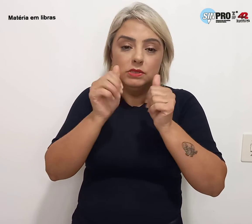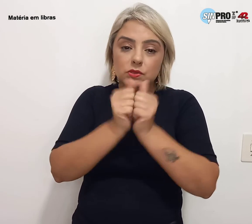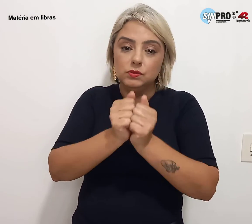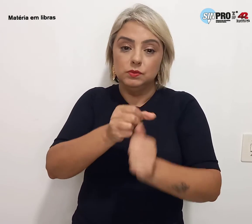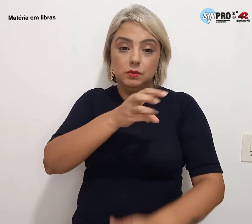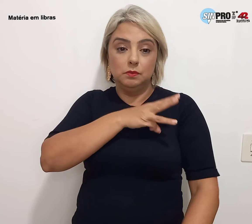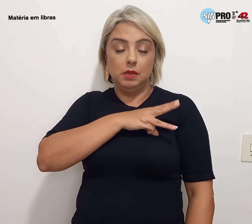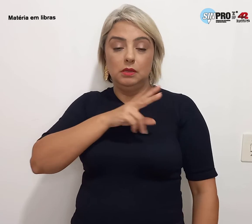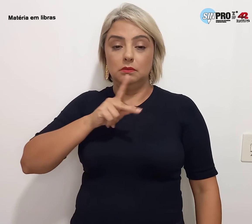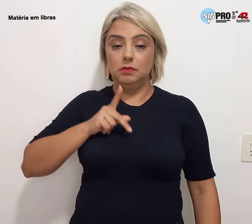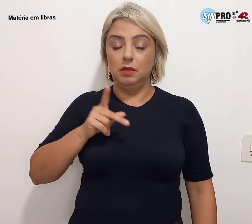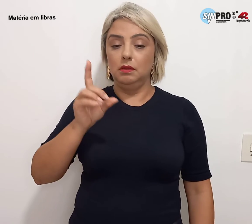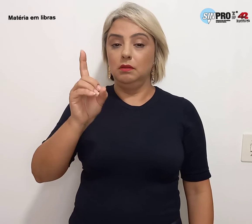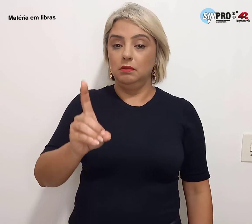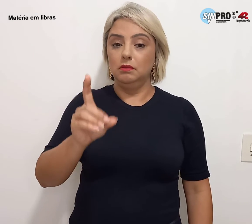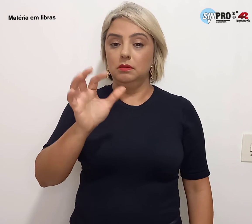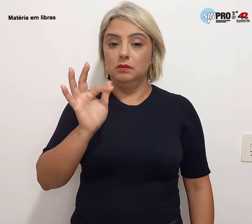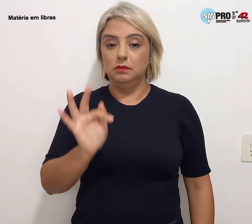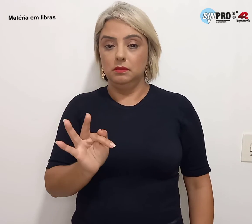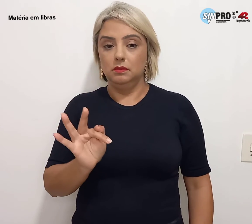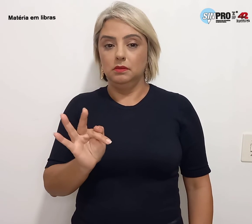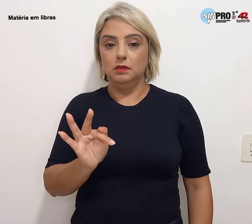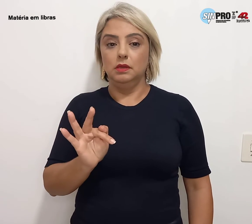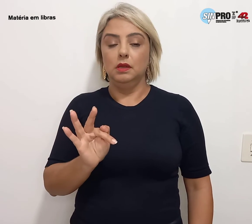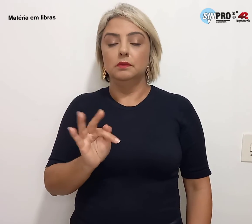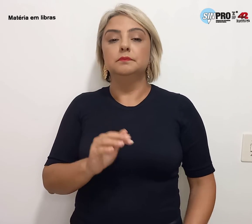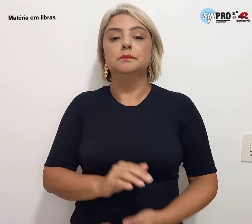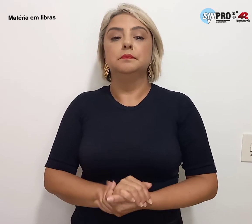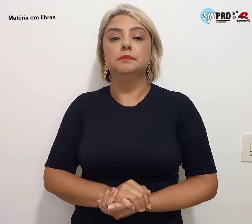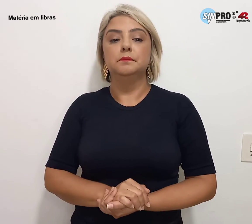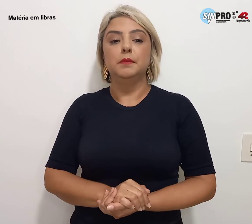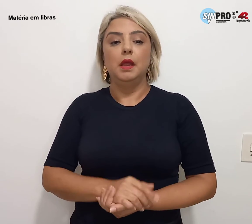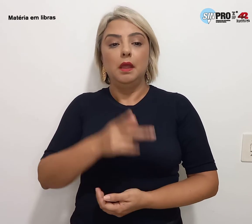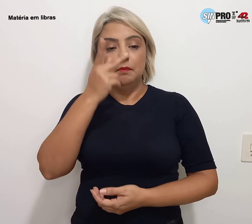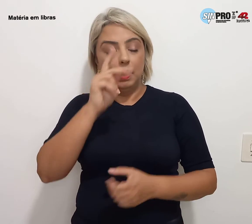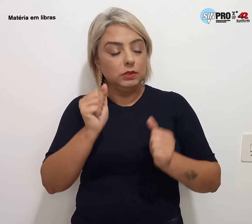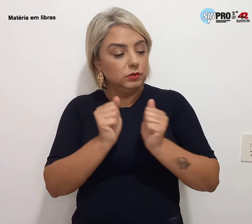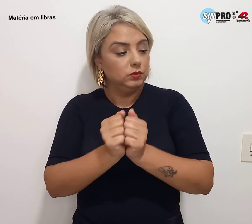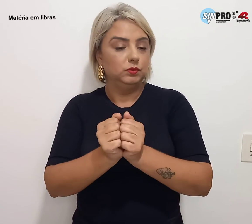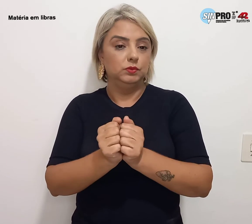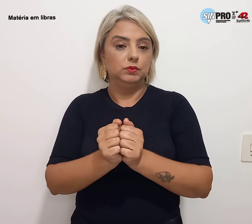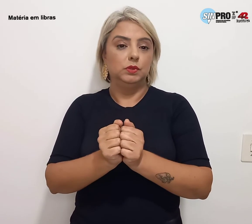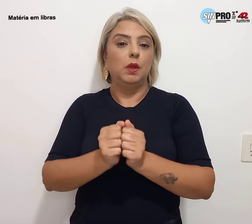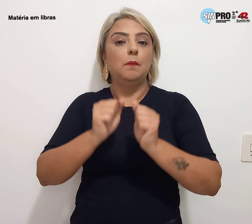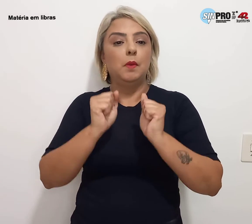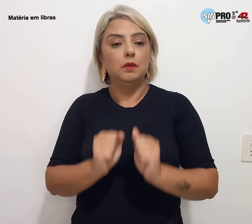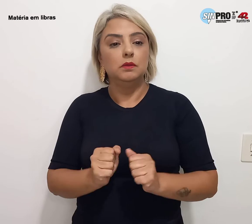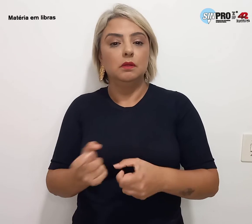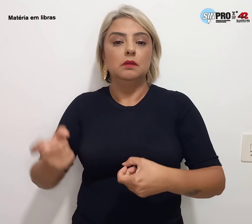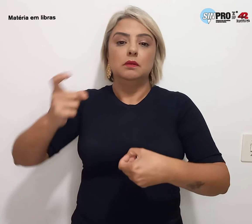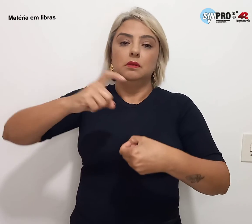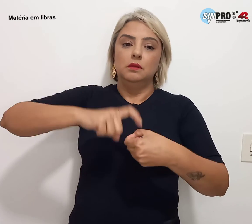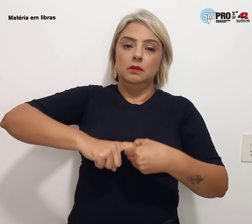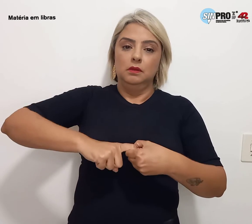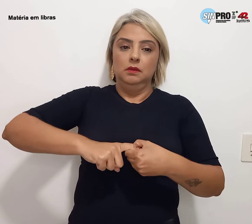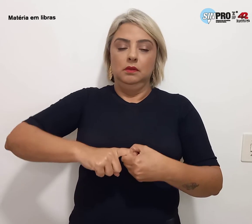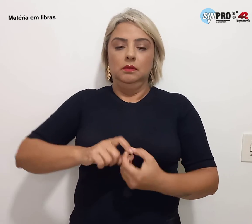Ministério Público do Distrito Federal e Territórios para que juntos possamos voltar, mas em